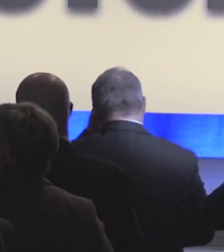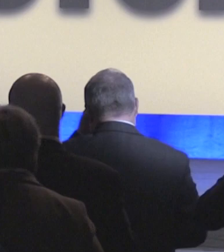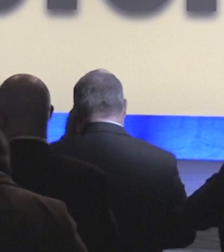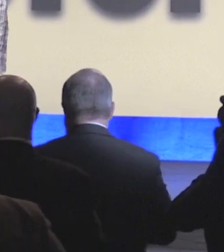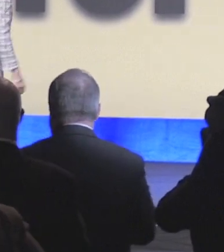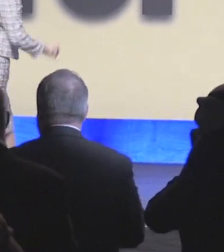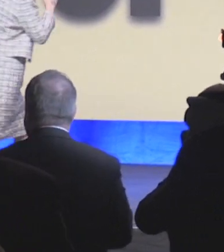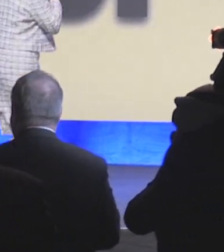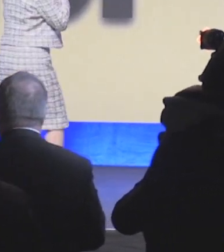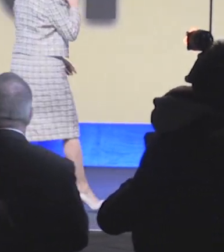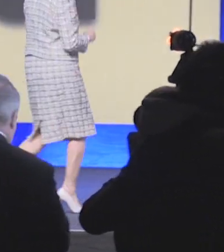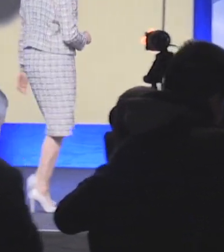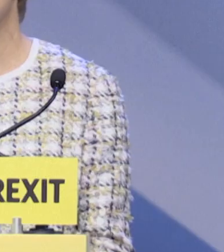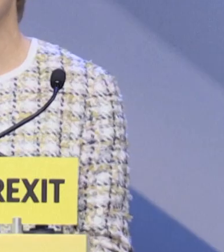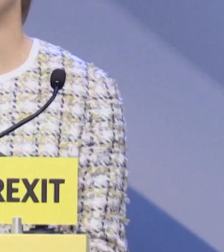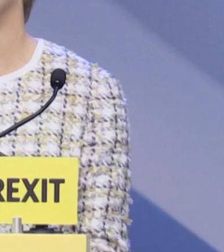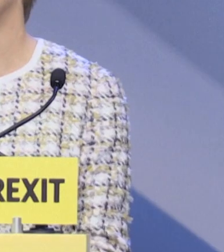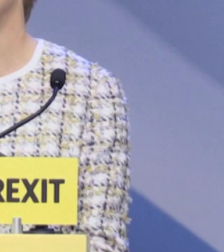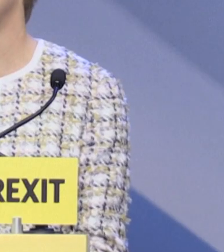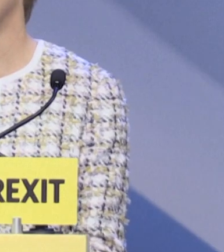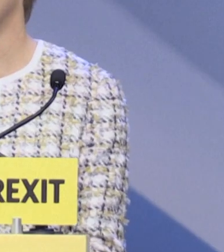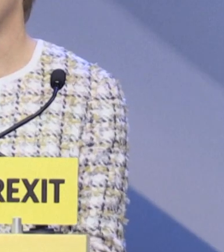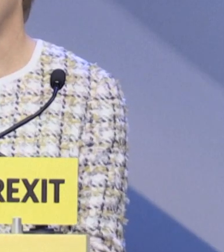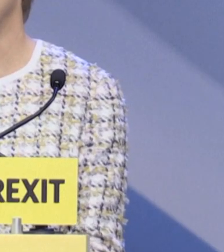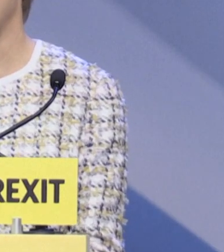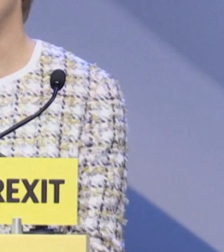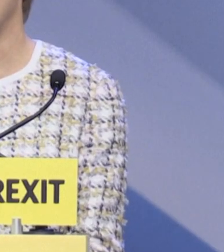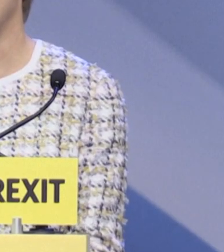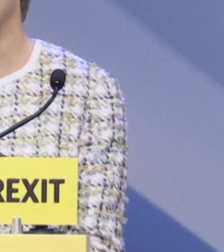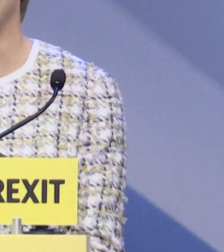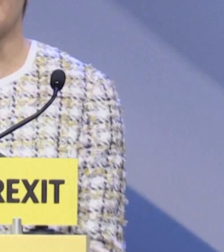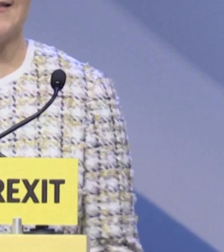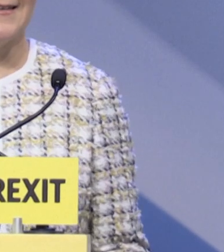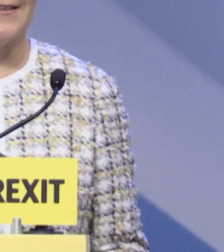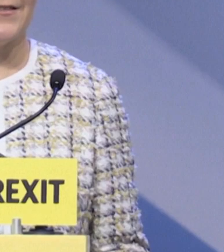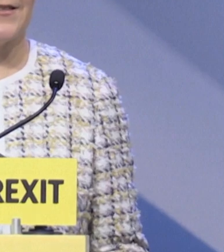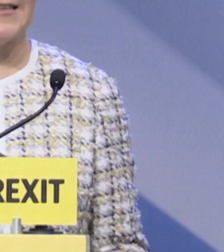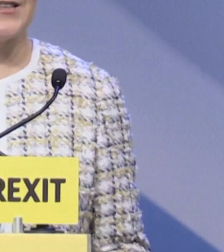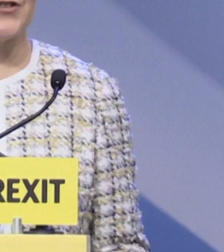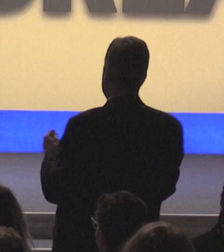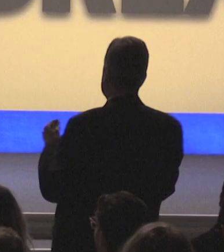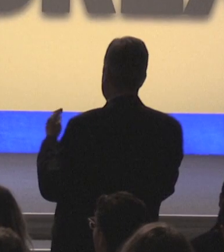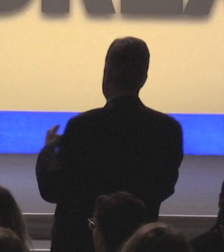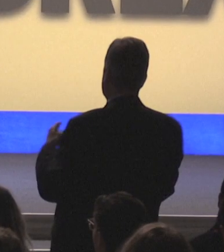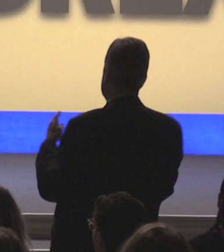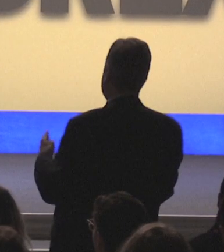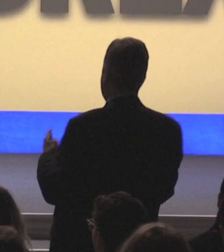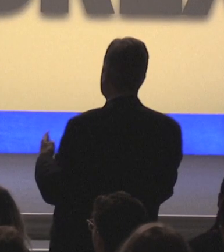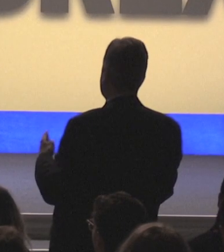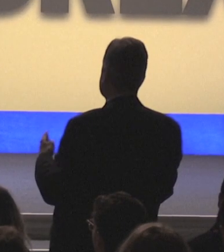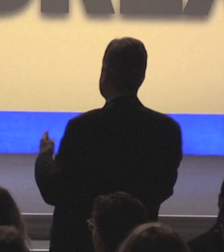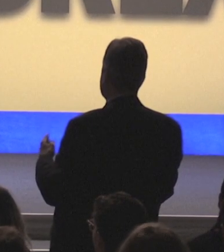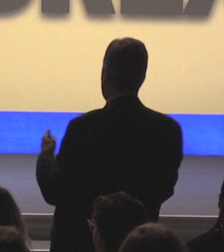os esclareceram o destino de uma quantia equivalente a 3 milhões 680 mil reais o dinheiro foi arrecadado pela formação para